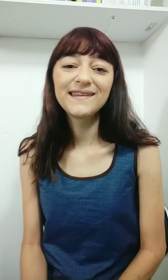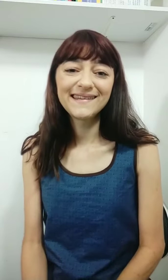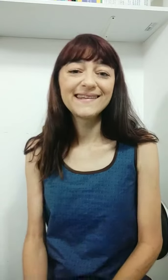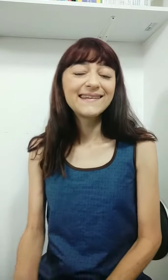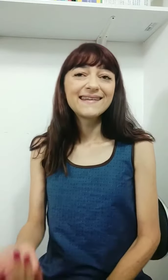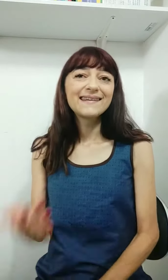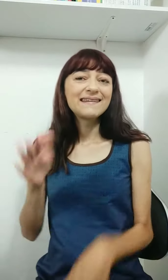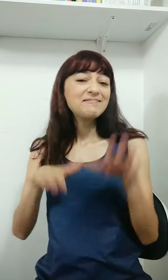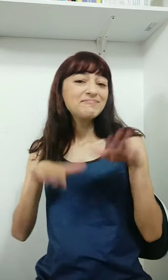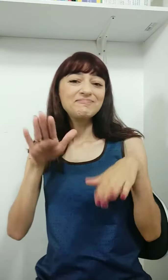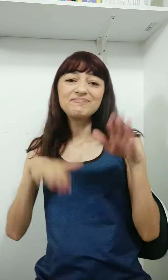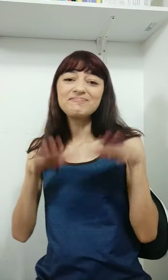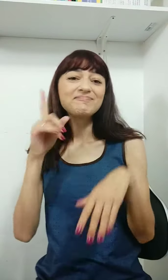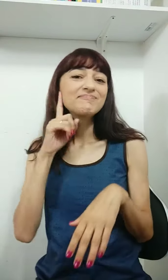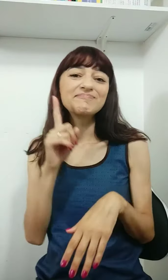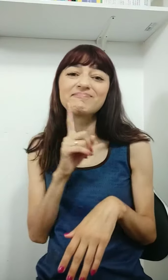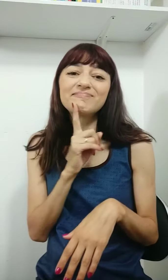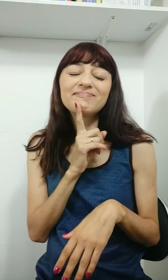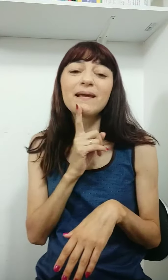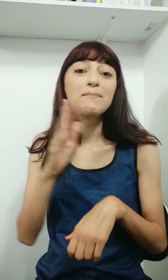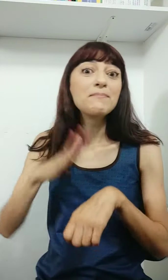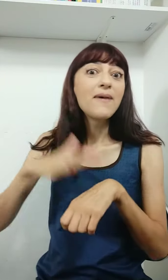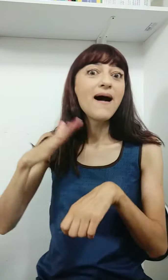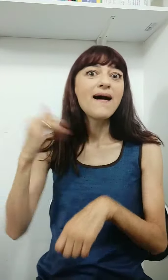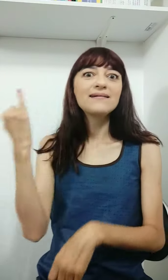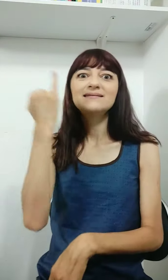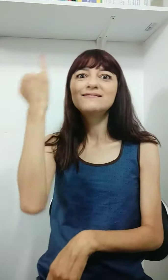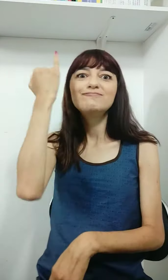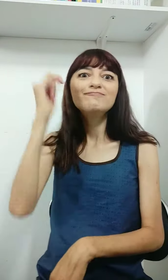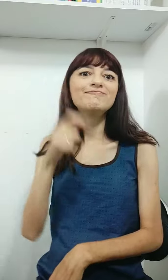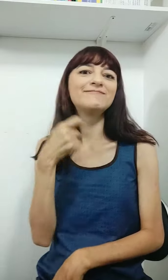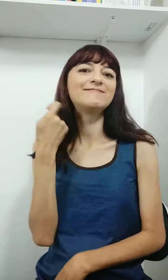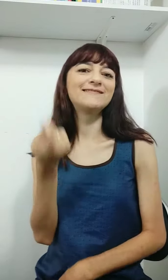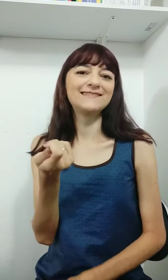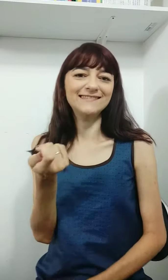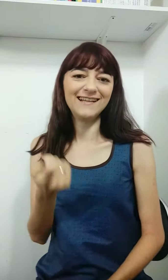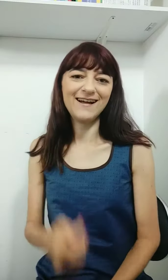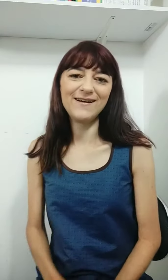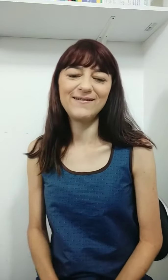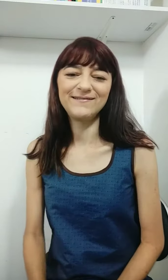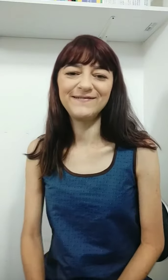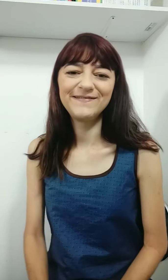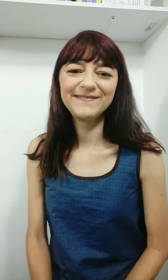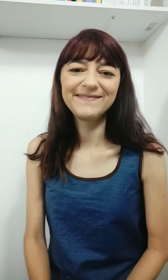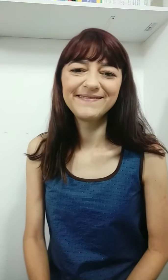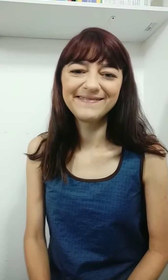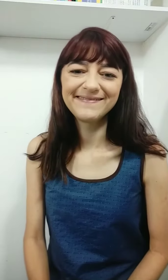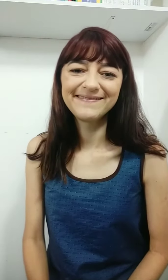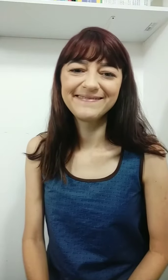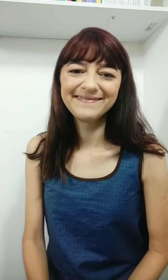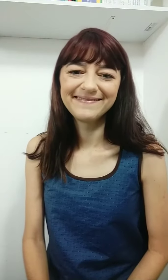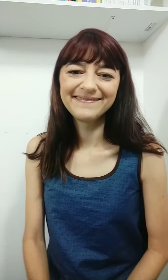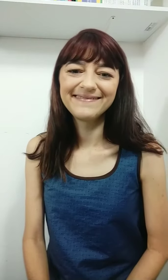eles já vão direto, o seu sinal é esse? Sim, e esse é o meu sinal e pronto. Porque o sinal é aquilo que identifica as pessoas na Libras, não